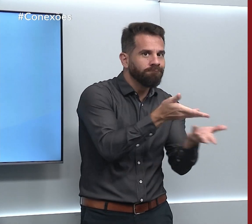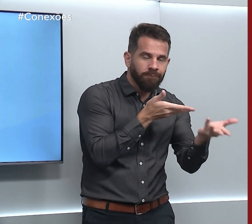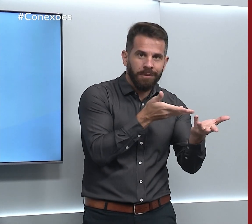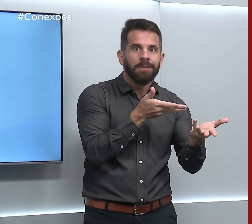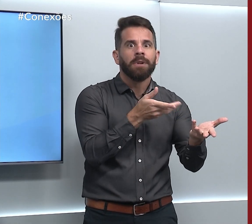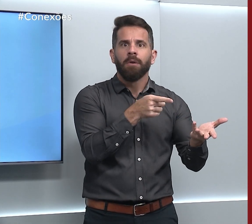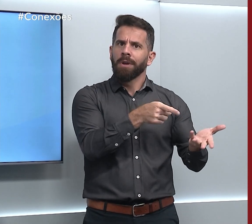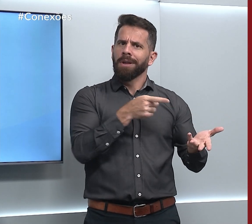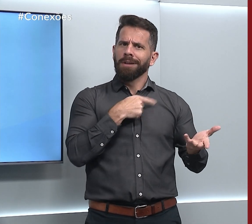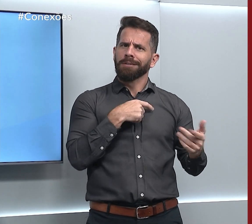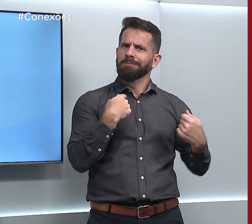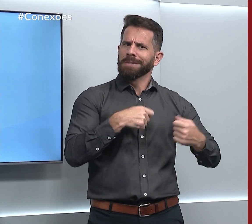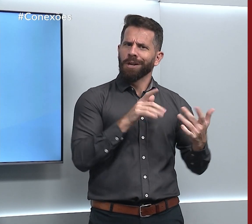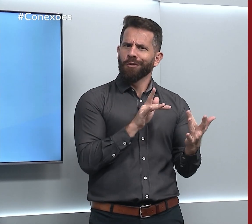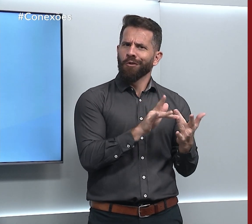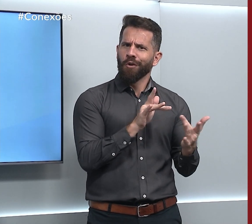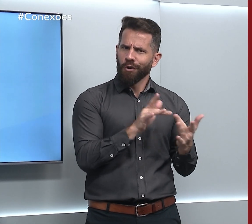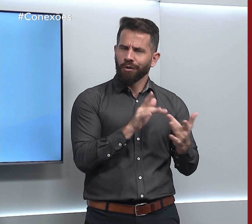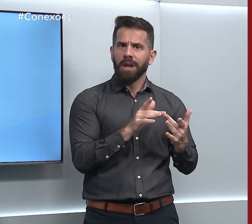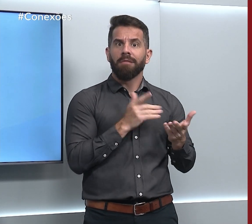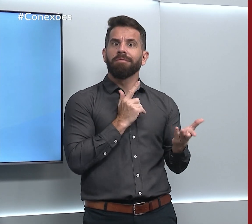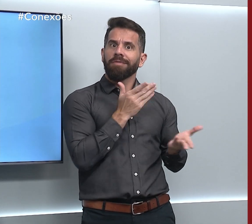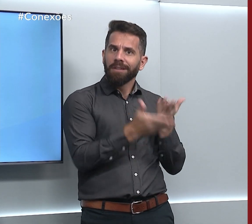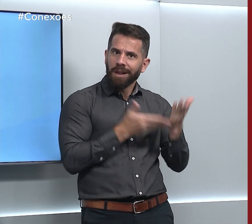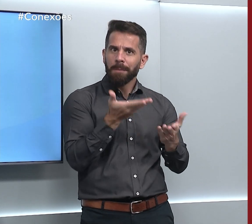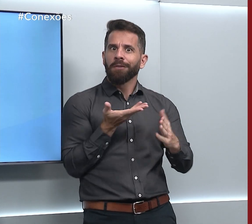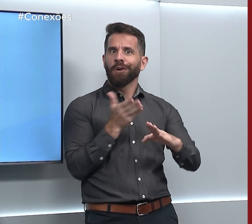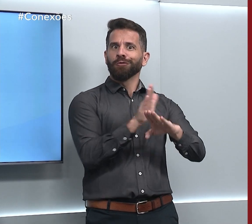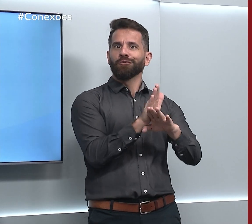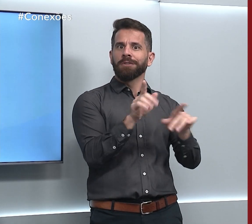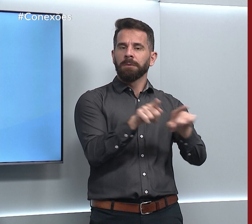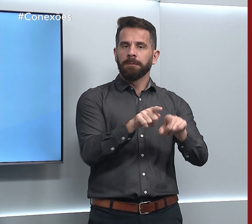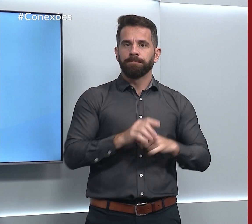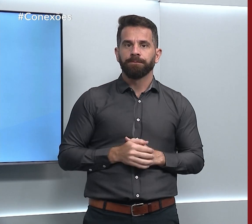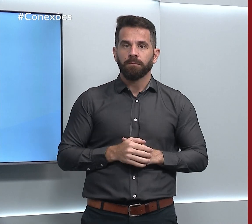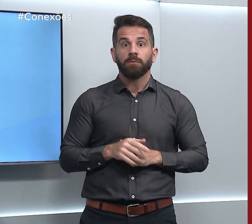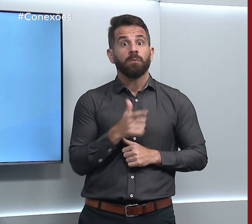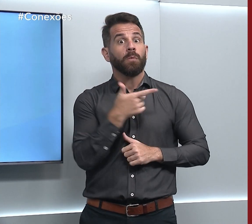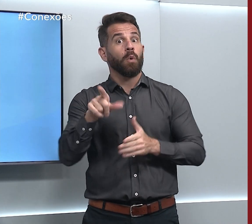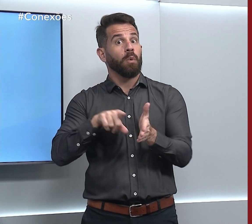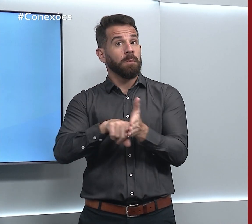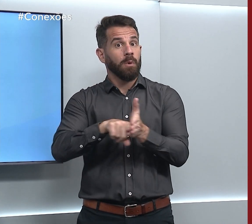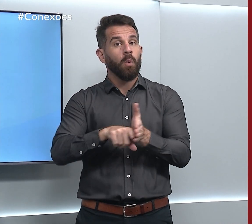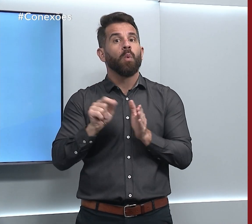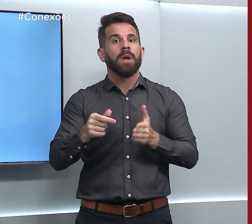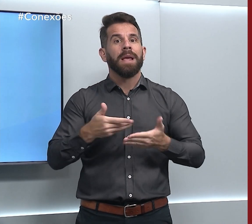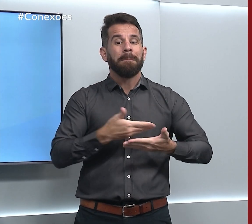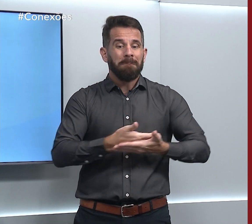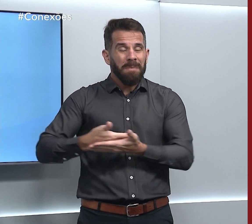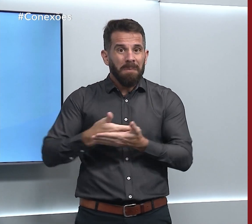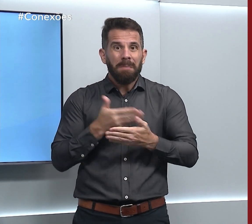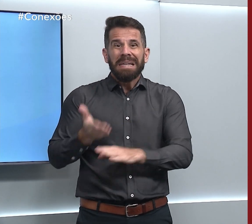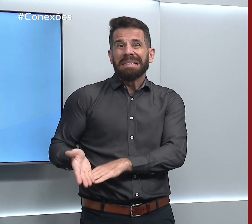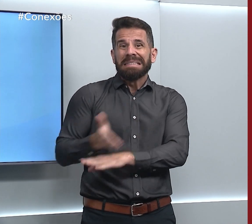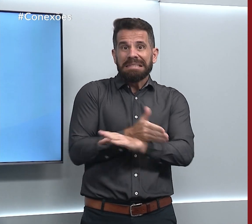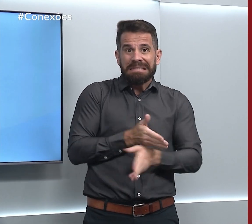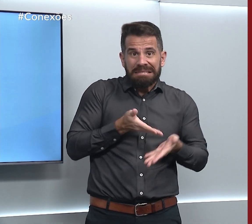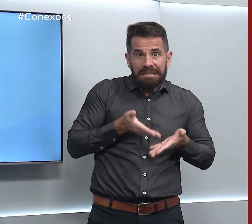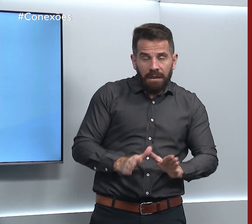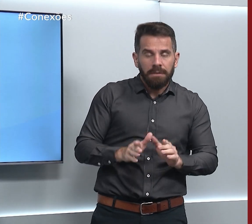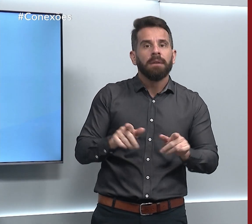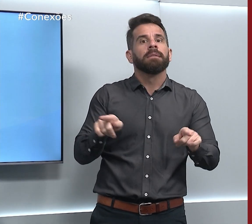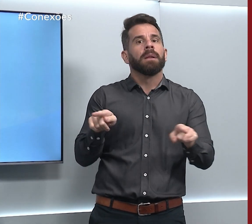tratamentos médicos. Outro apontamento da pesquisa é que os bebês prematuros ou de baixo peso também precisam do